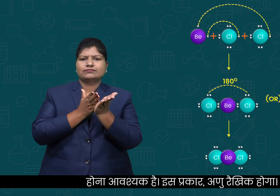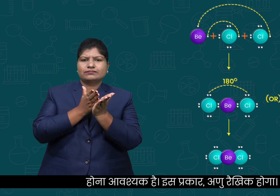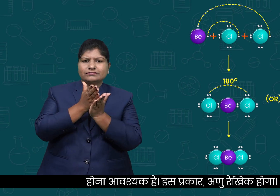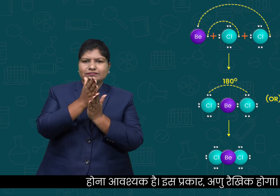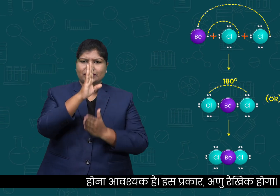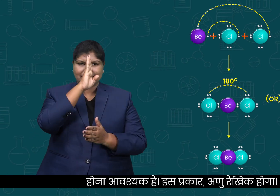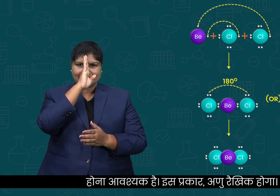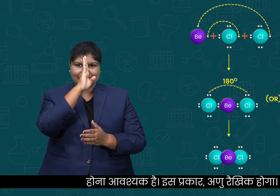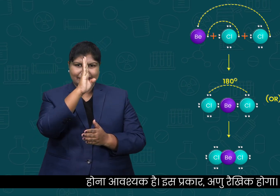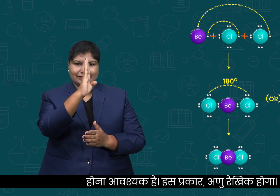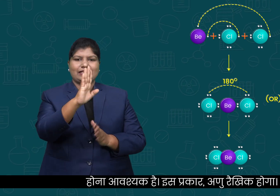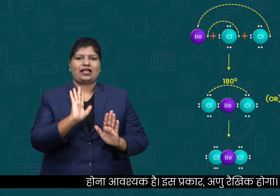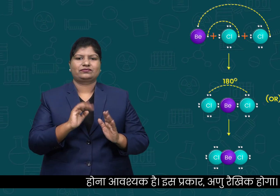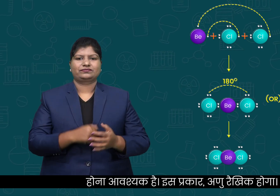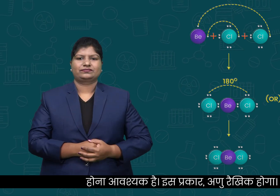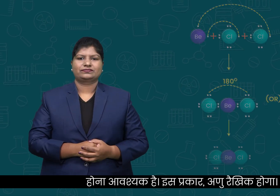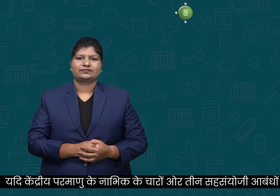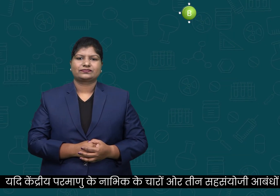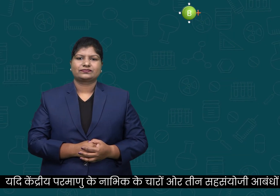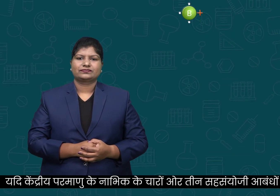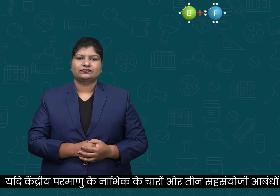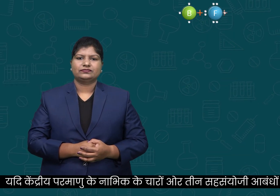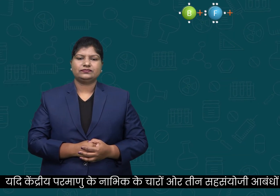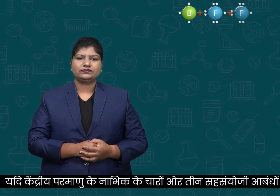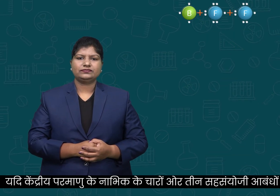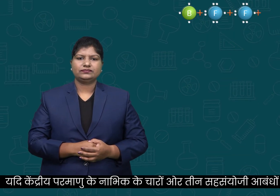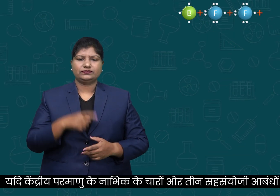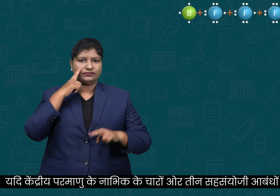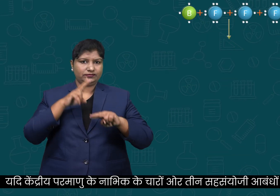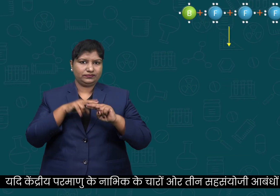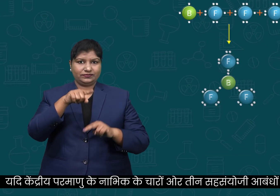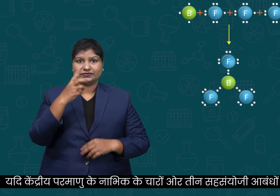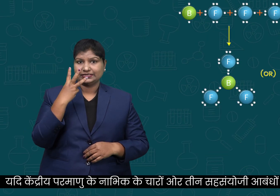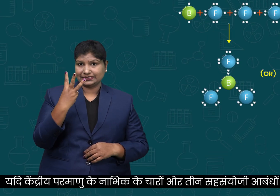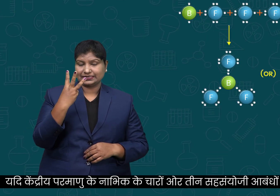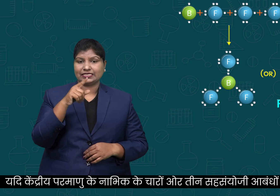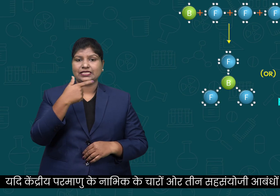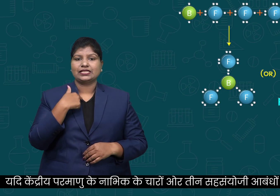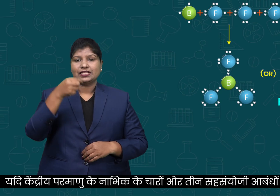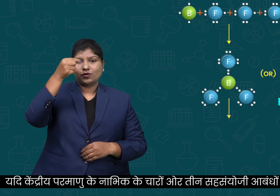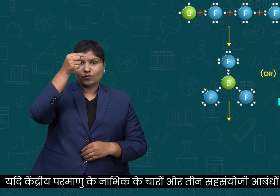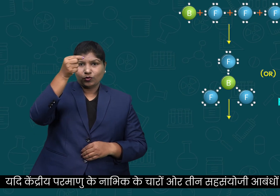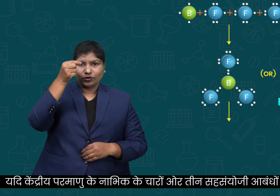प्रकार अणु रैखिक होगा। यदि केंद्रीय परमाणु के नाभिक के चारों ओर